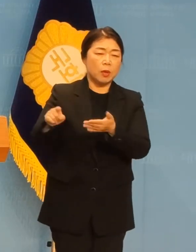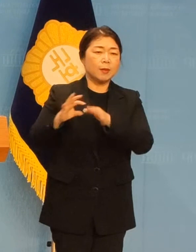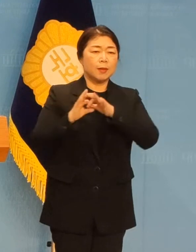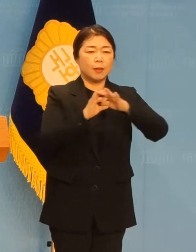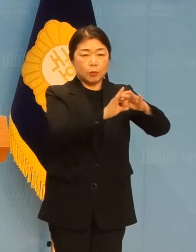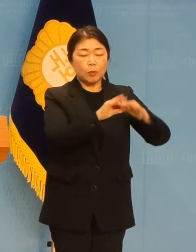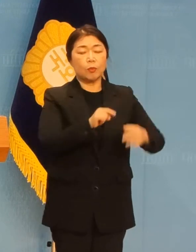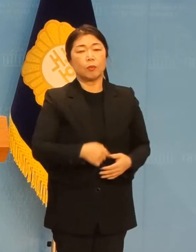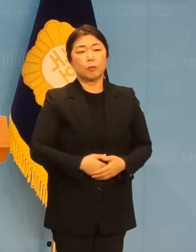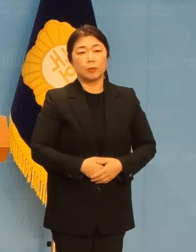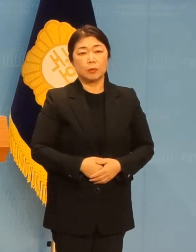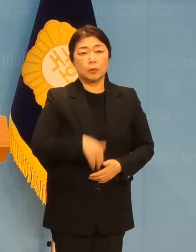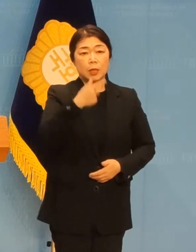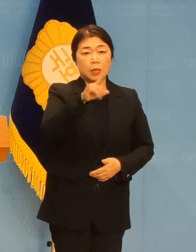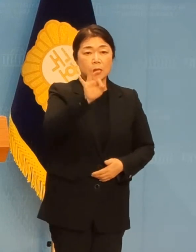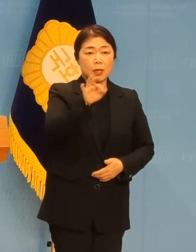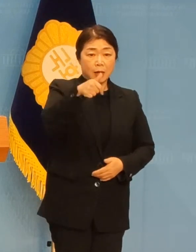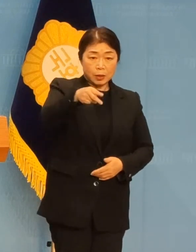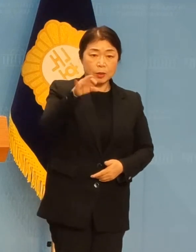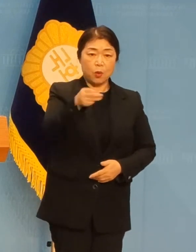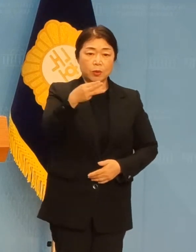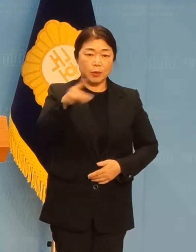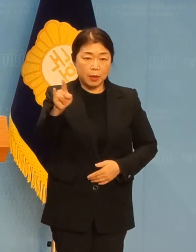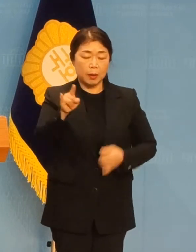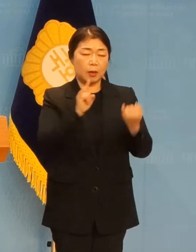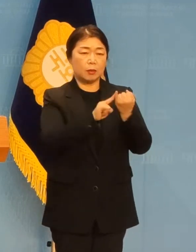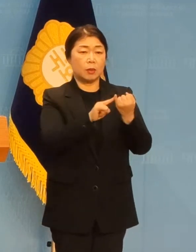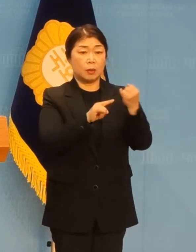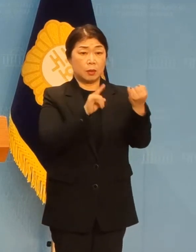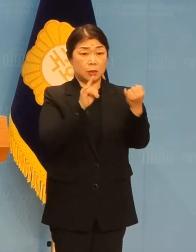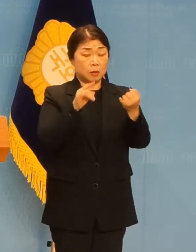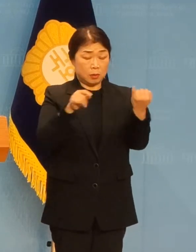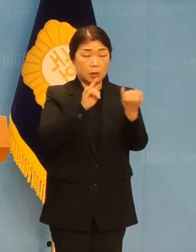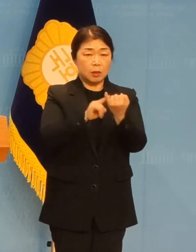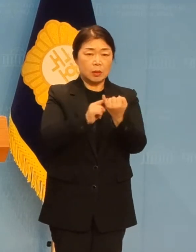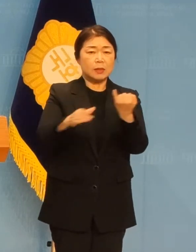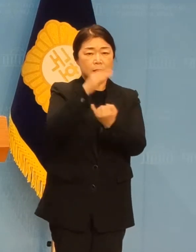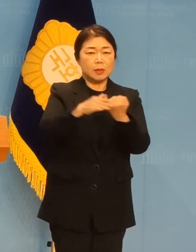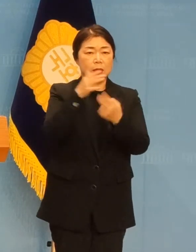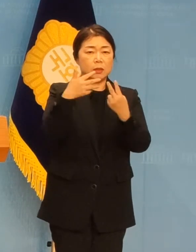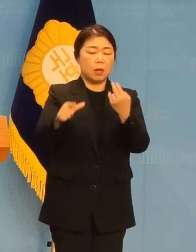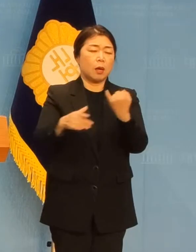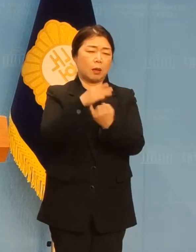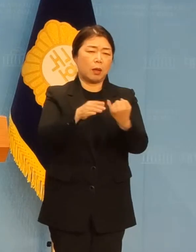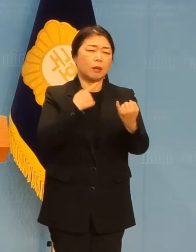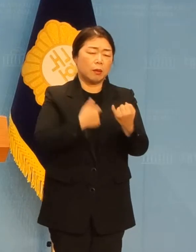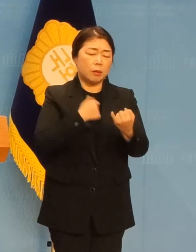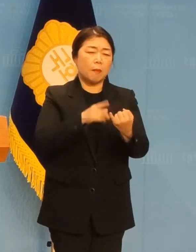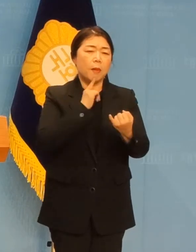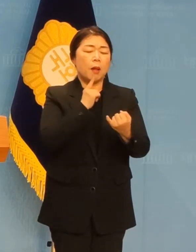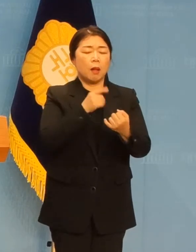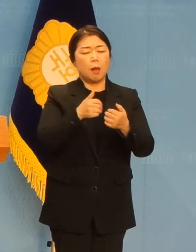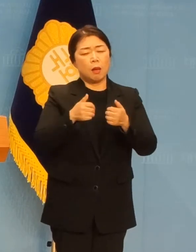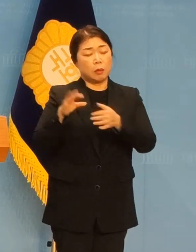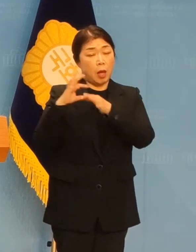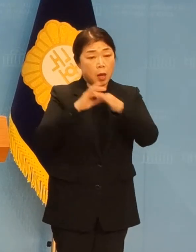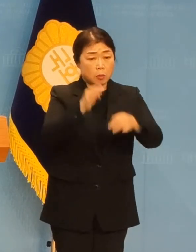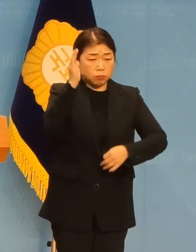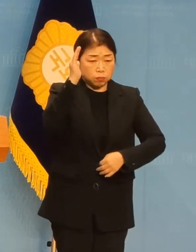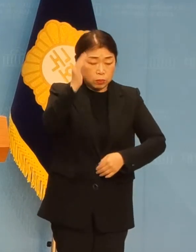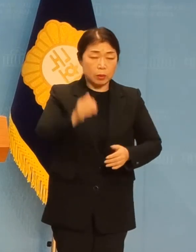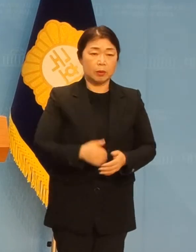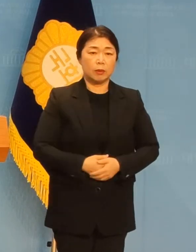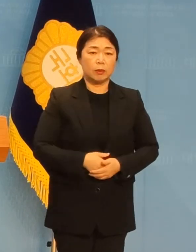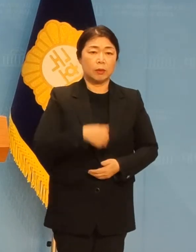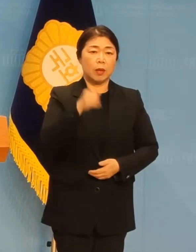지속적으로 2차 가해라는 말을 계속 공격형으로 써왔습니다. 그러더니 SNS에